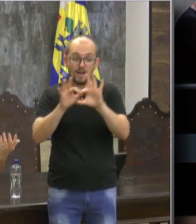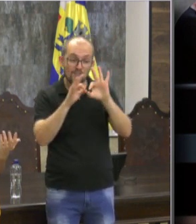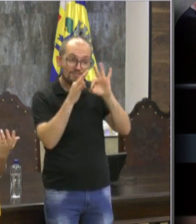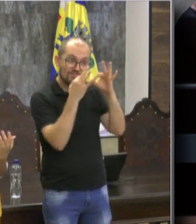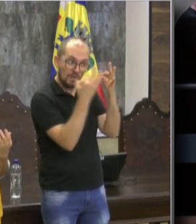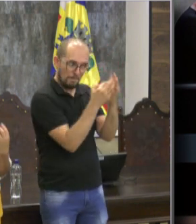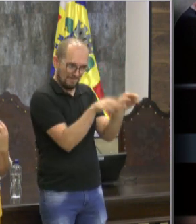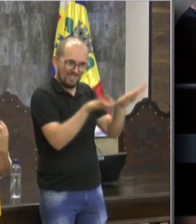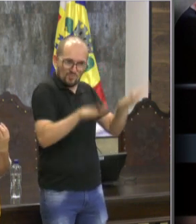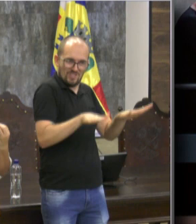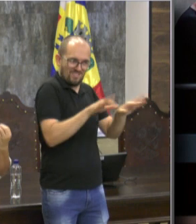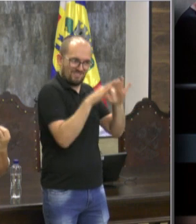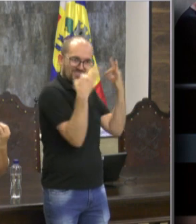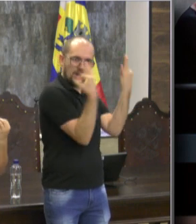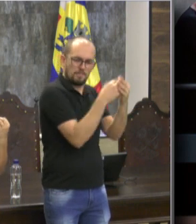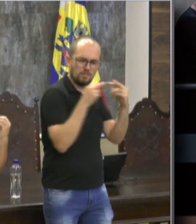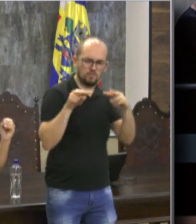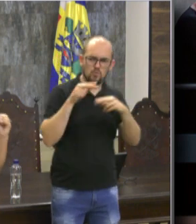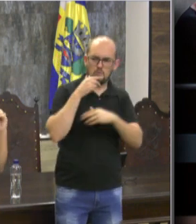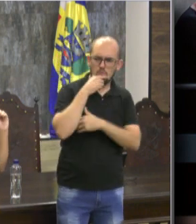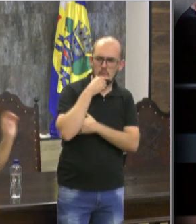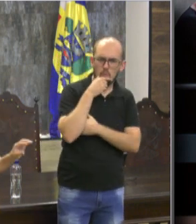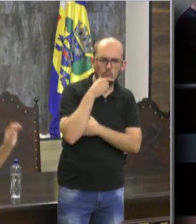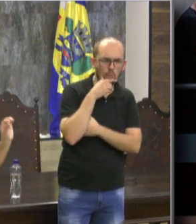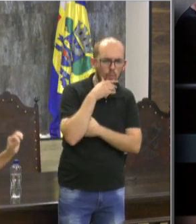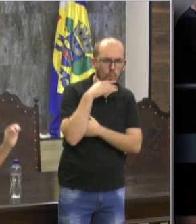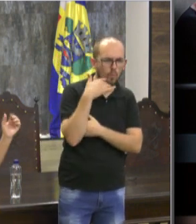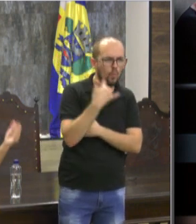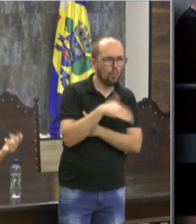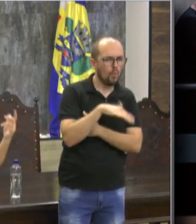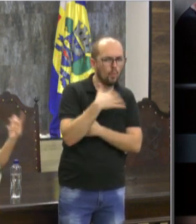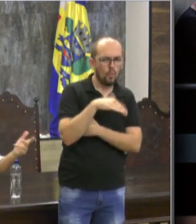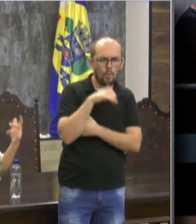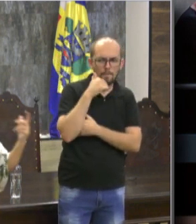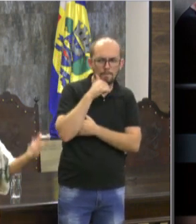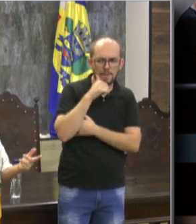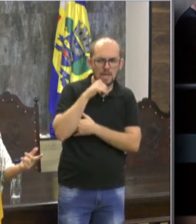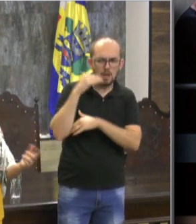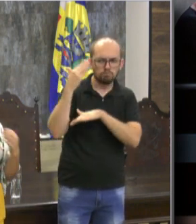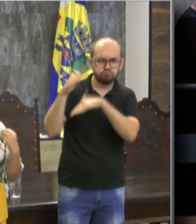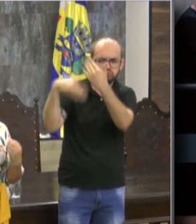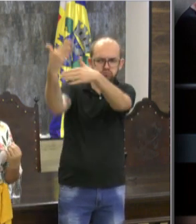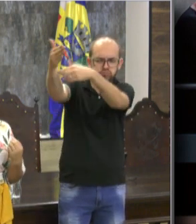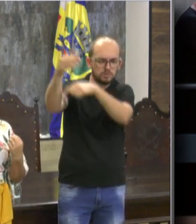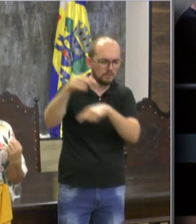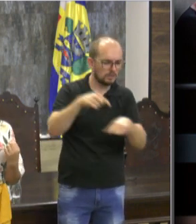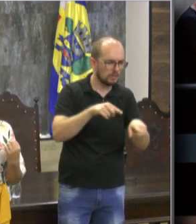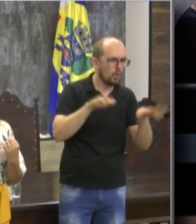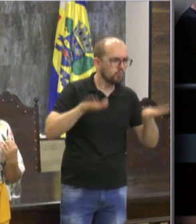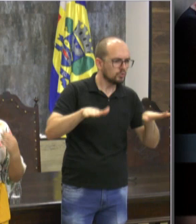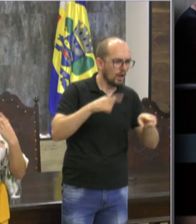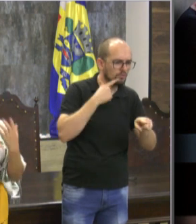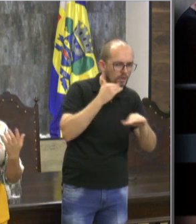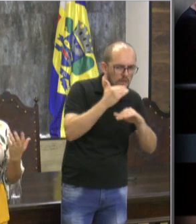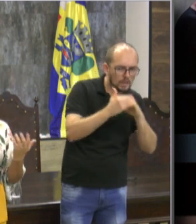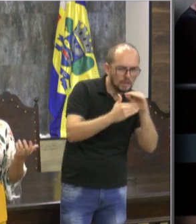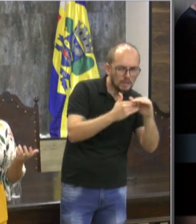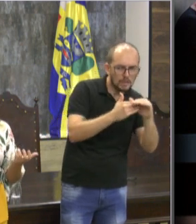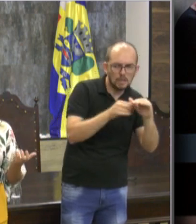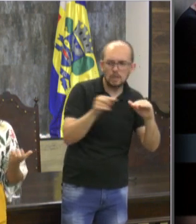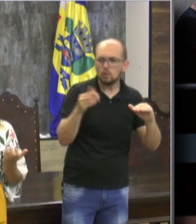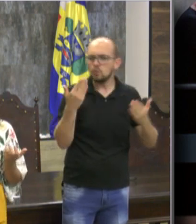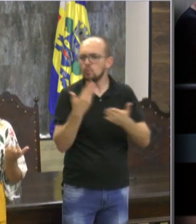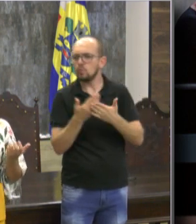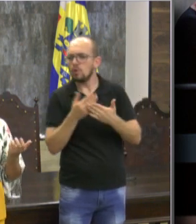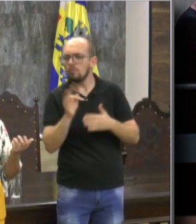pôde ver, olha, ela, assim como o Gustavo nasceu surdocega congênita, está na faculdade, está na universidade